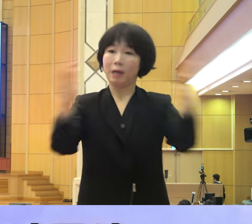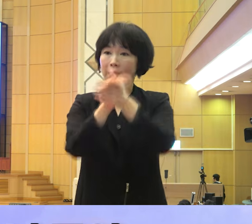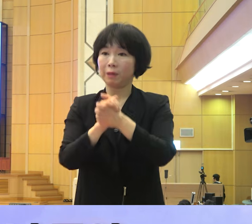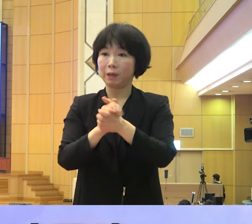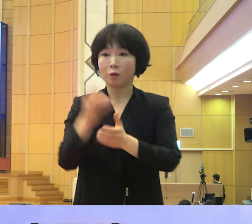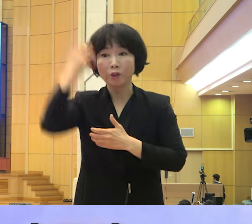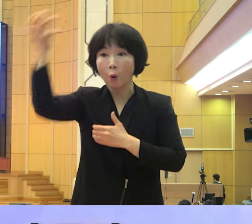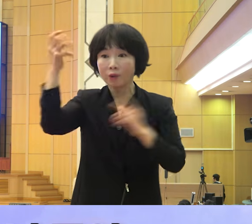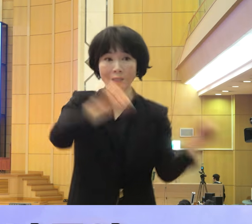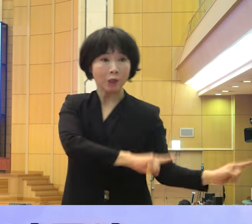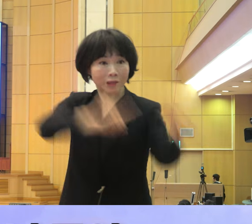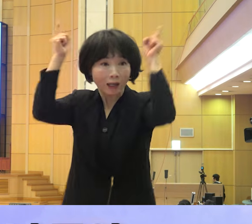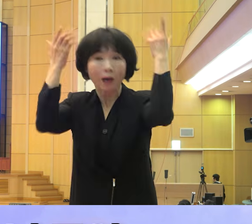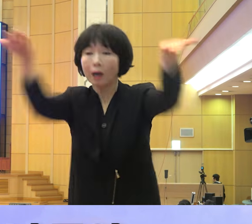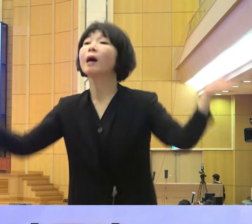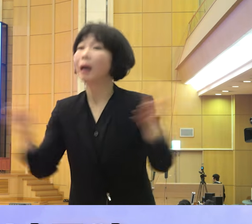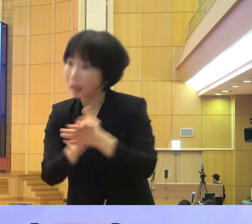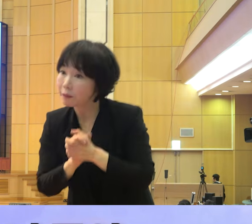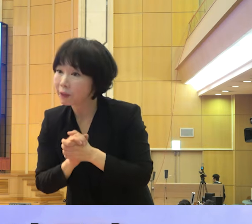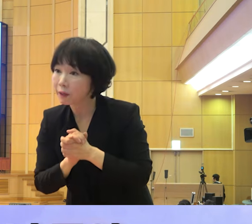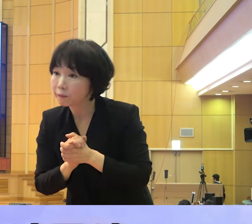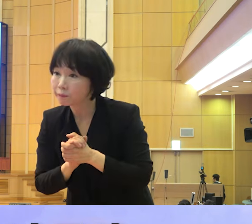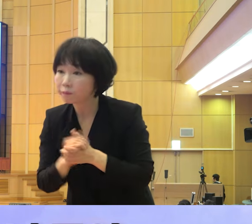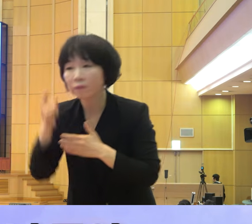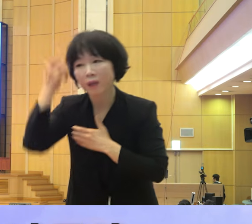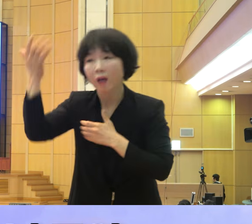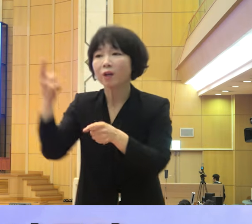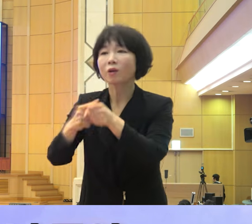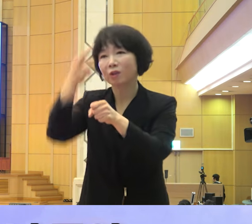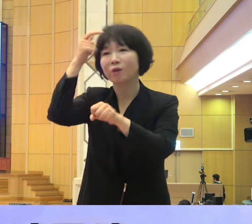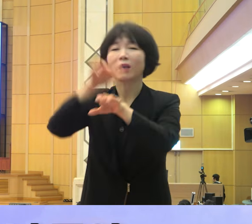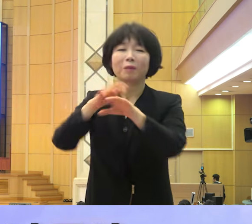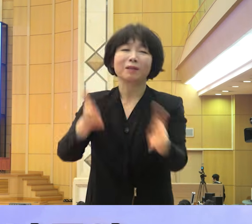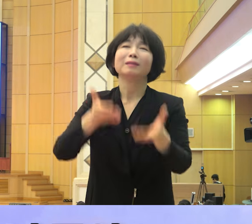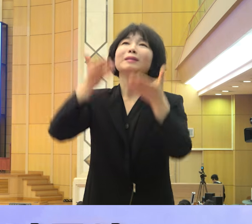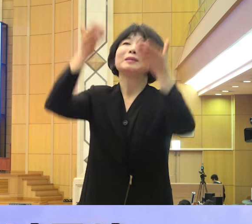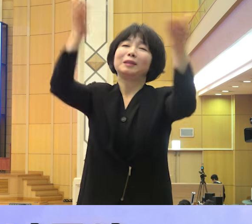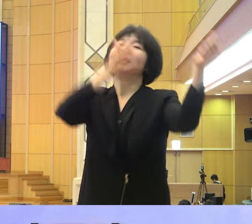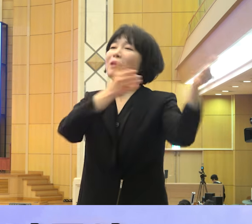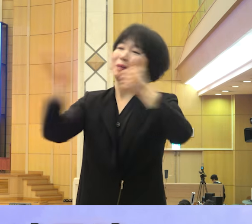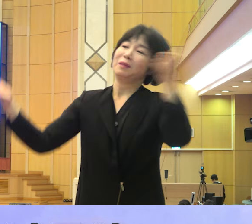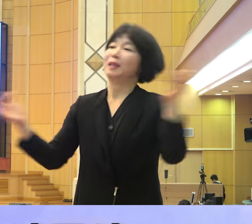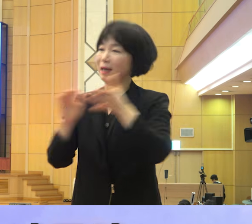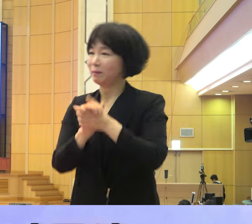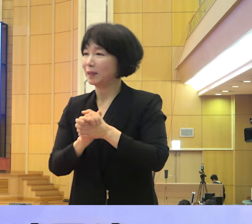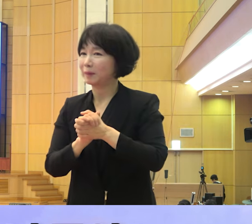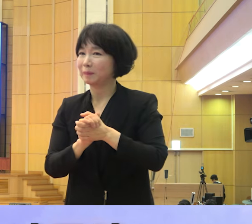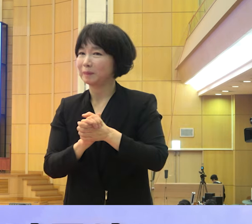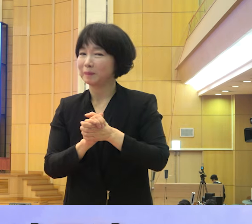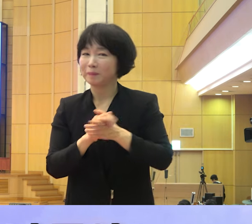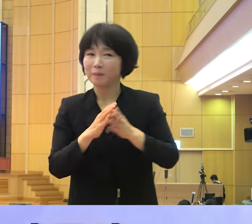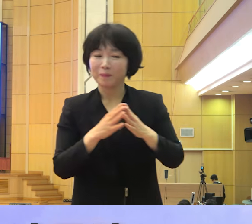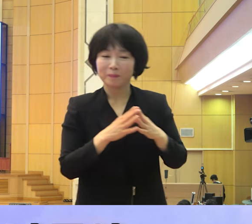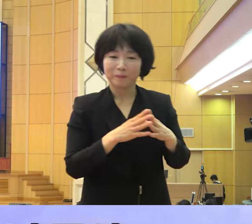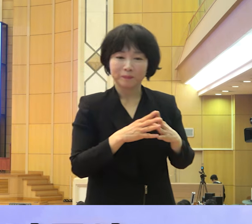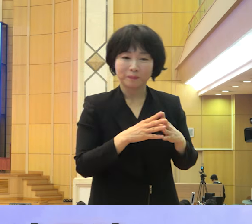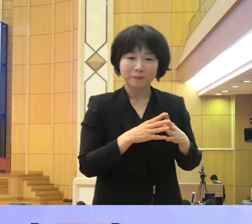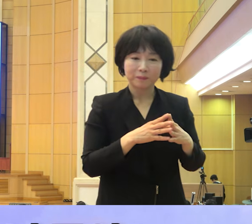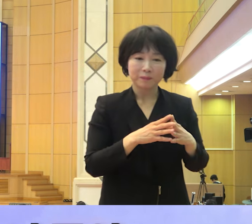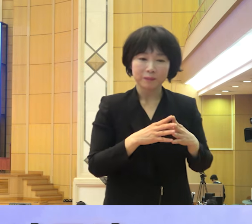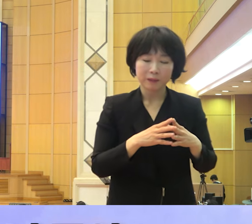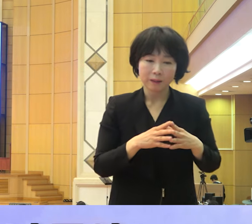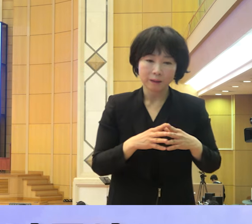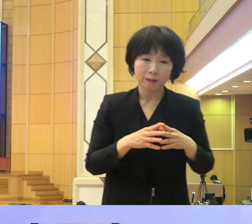하는 거룩한 산제사, 이걸 영적 예배라 그러는 거예요. 이런 예배를 모르고 그냥 예배만 드린다고 하니까